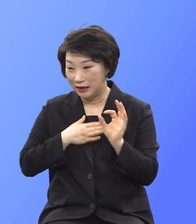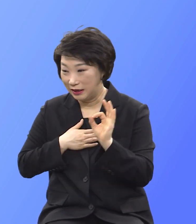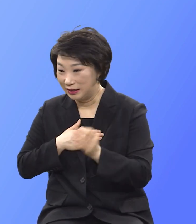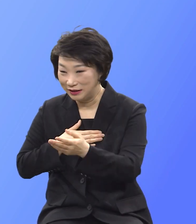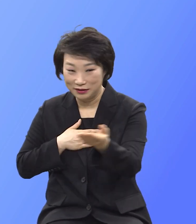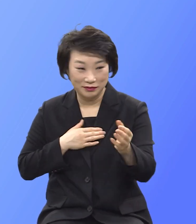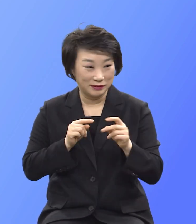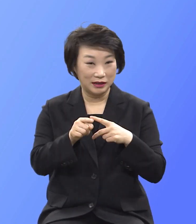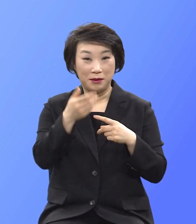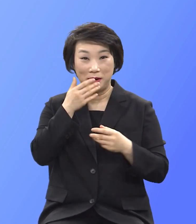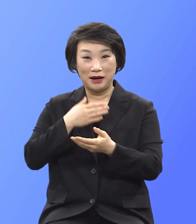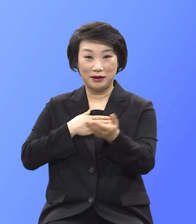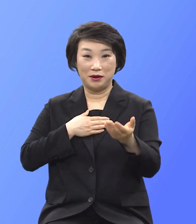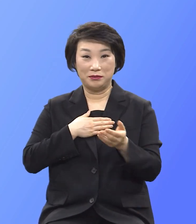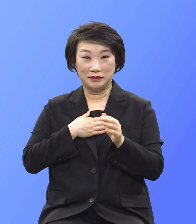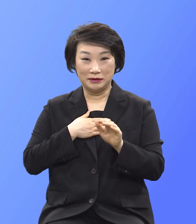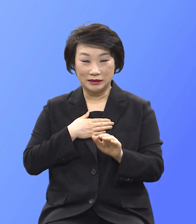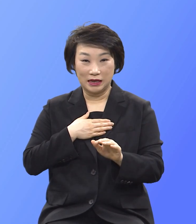이해되십니까?